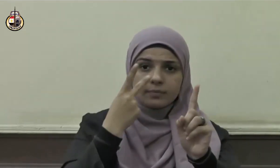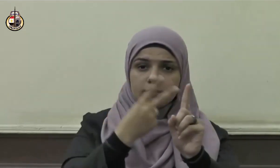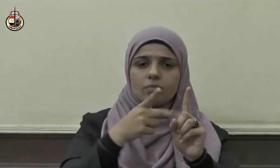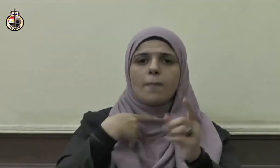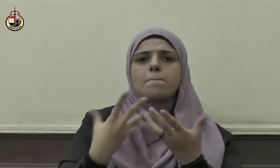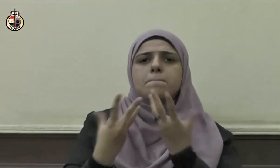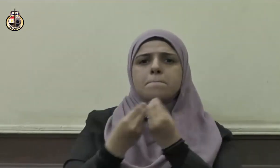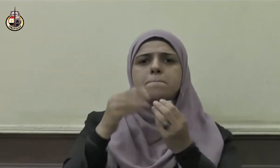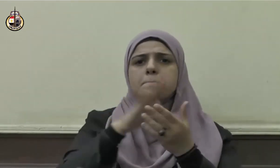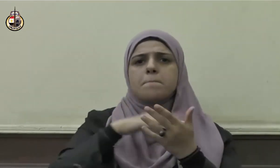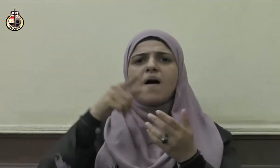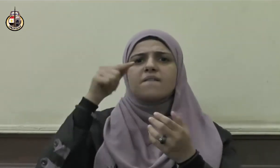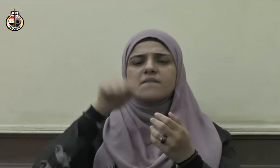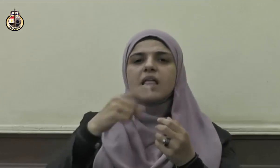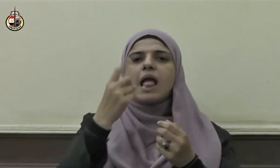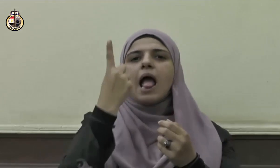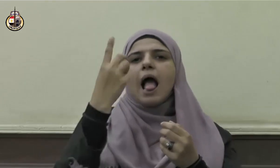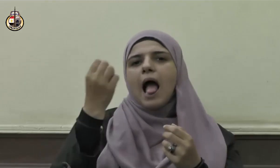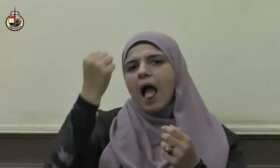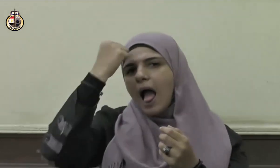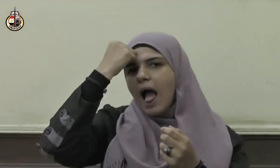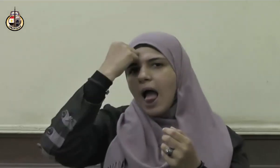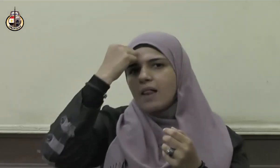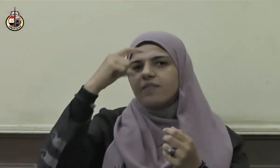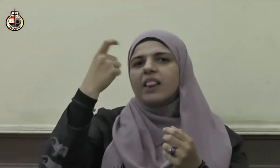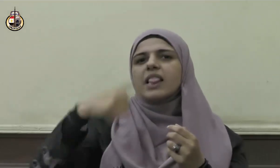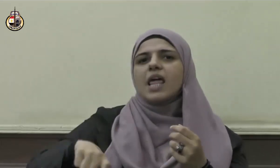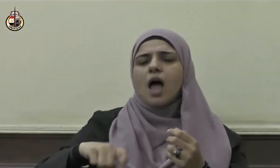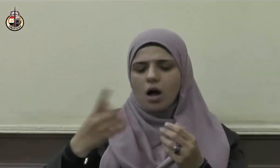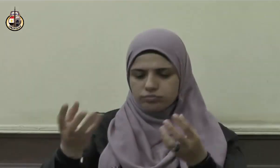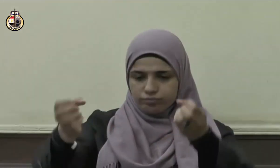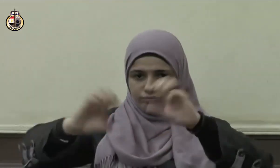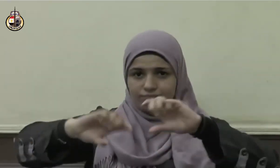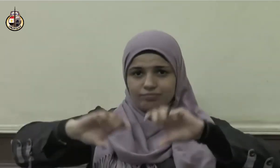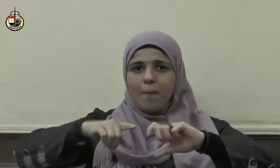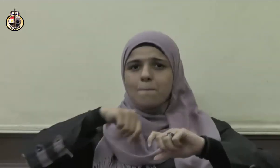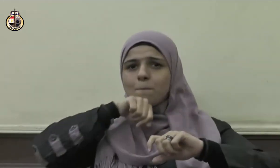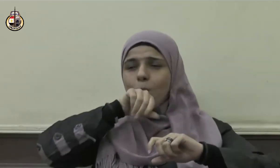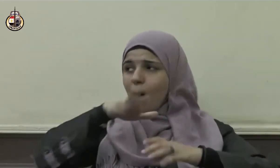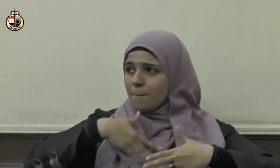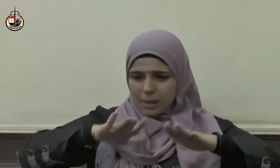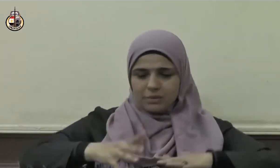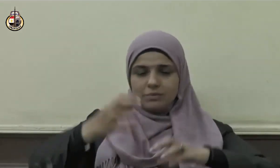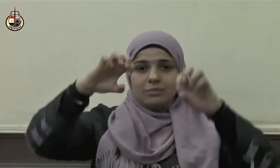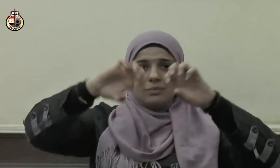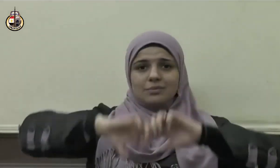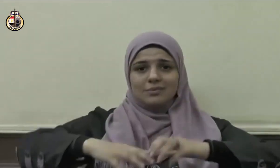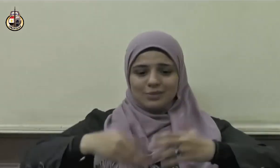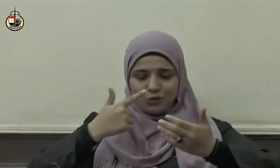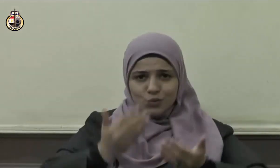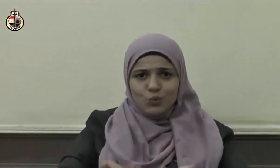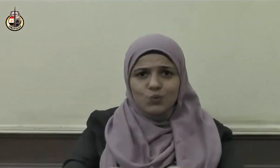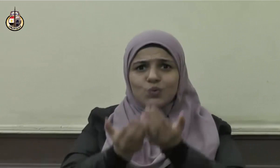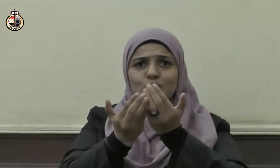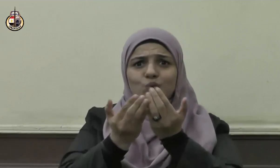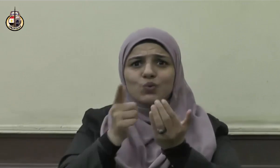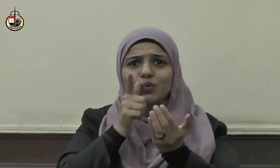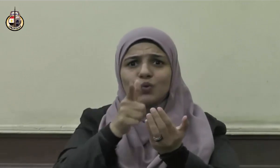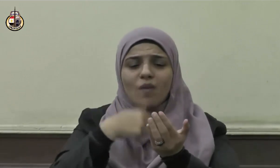ومعه 1000 دينار، فصبها في حجر النبي صلى الله عليه وسلم، فقال النبي صلى